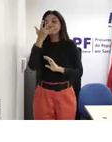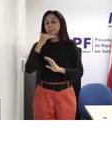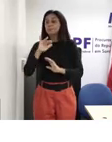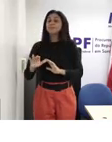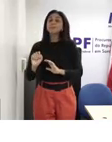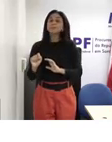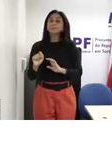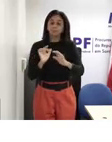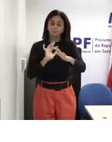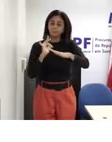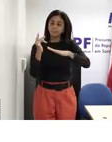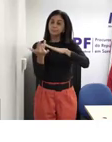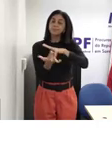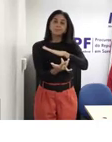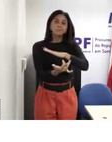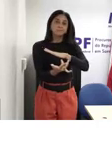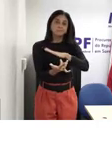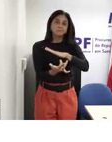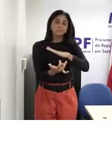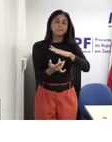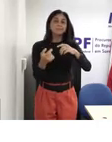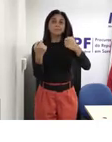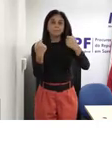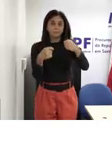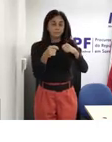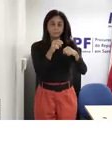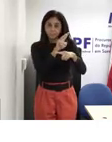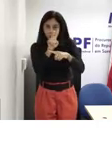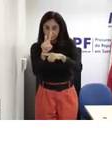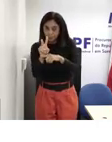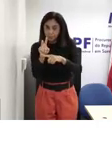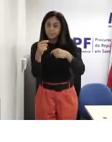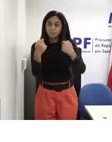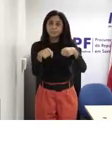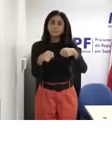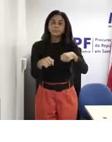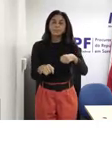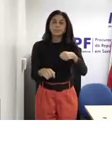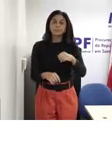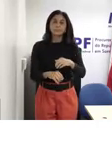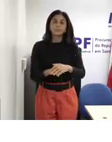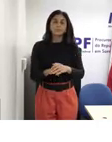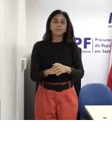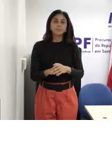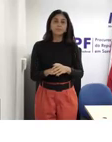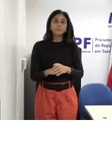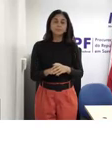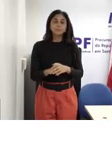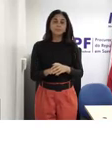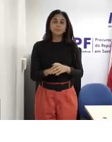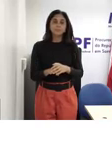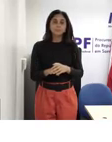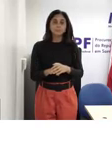Regional para para monitorar que faz pesquisas monitoramento sobre o o desenvolvimento da internet no